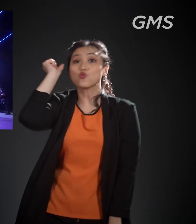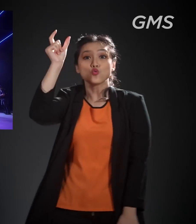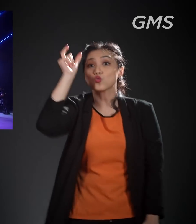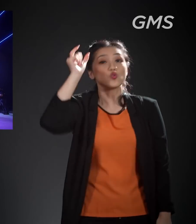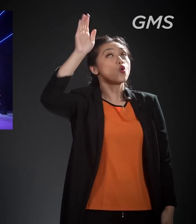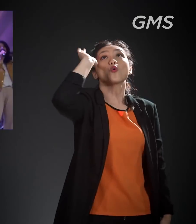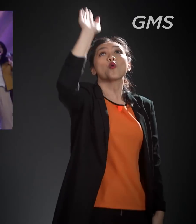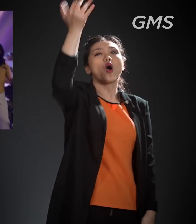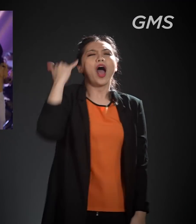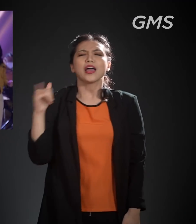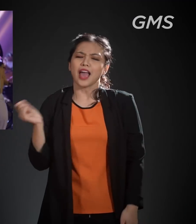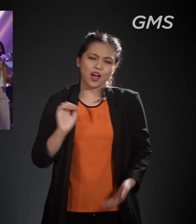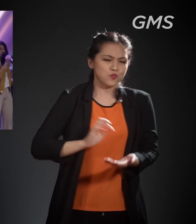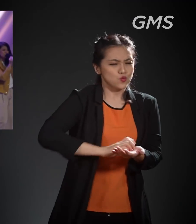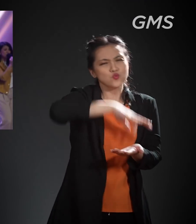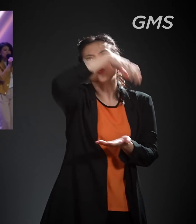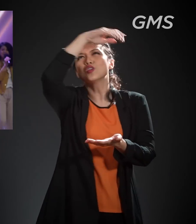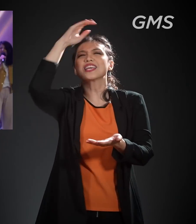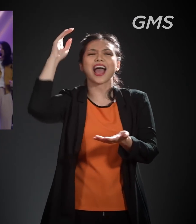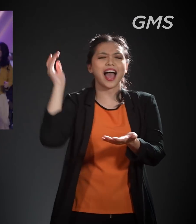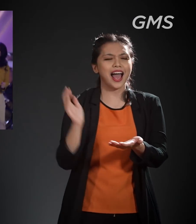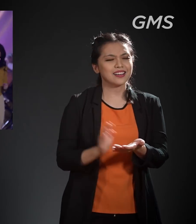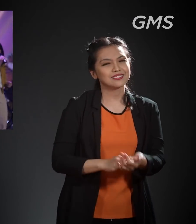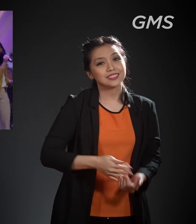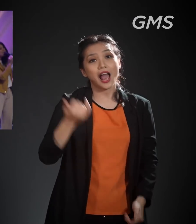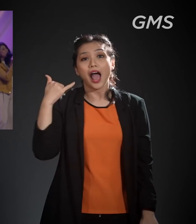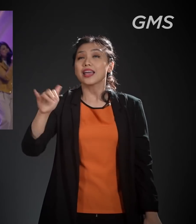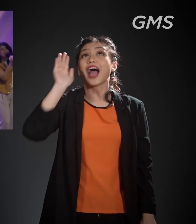hanya untukmu yang termulia,